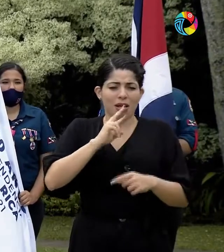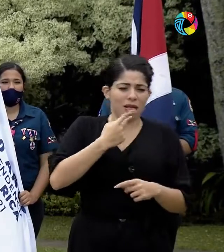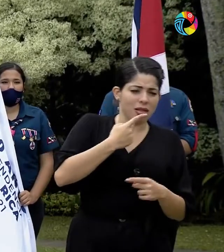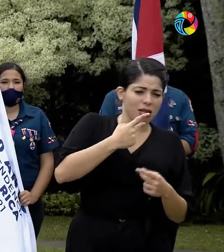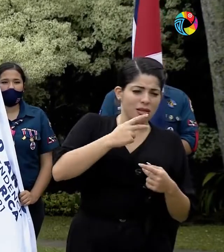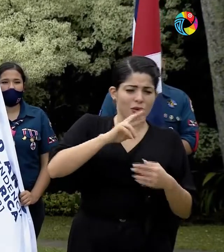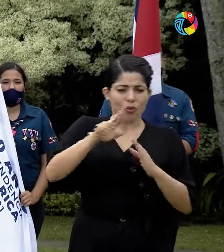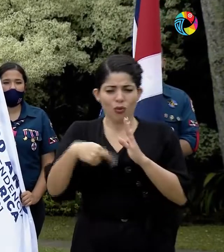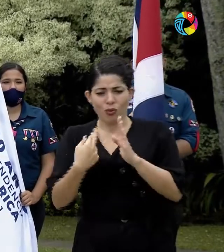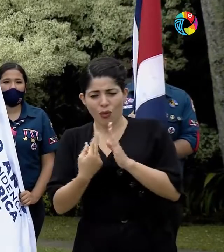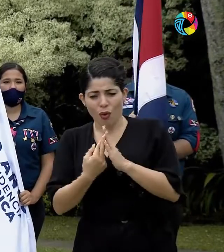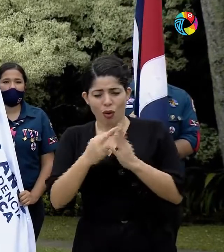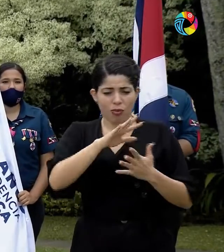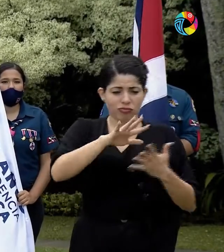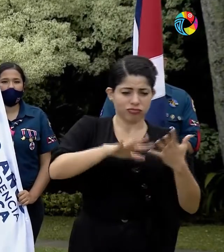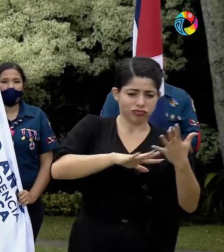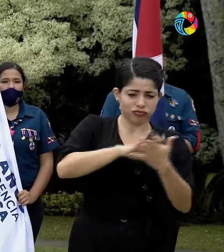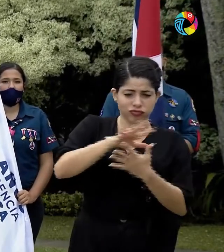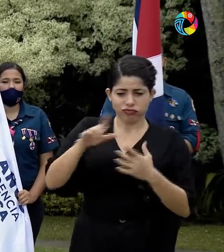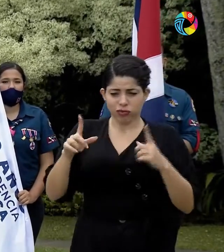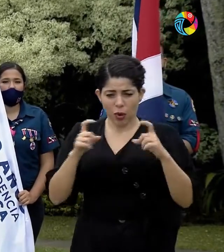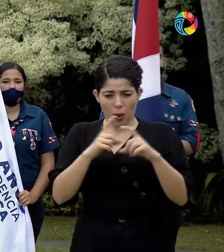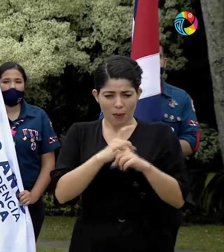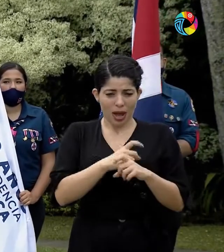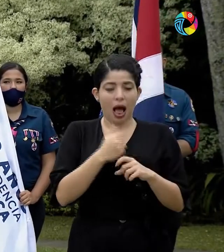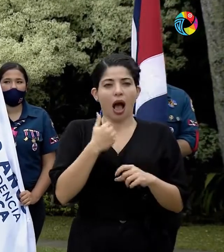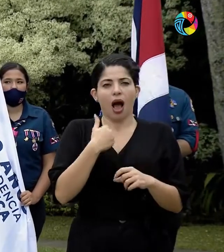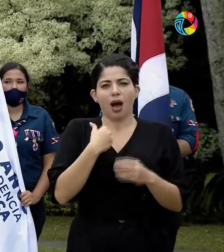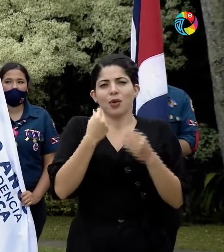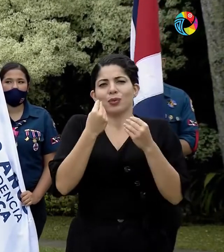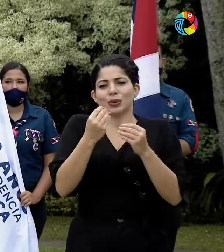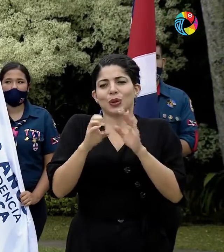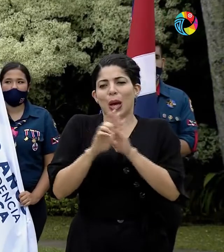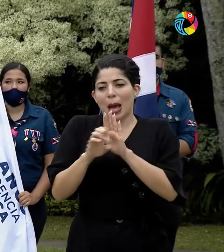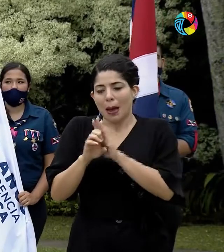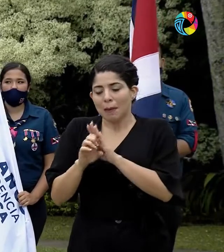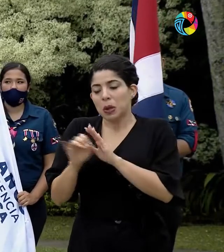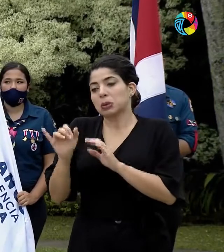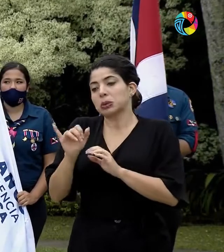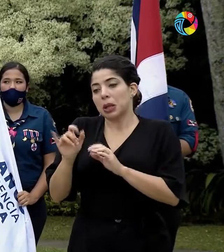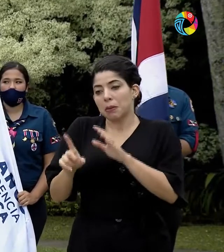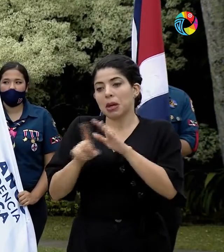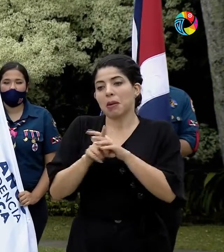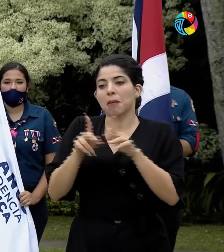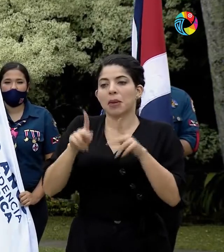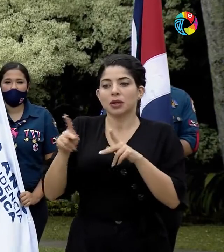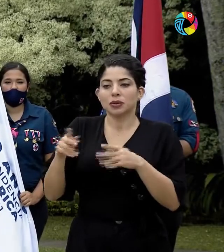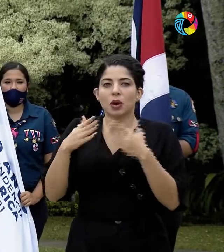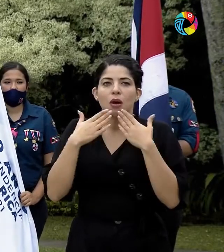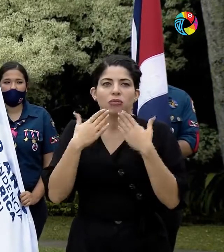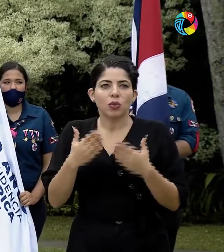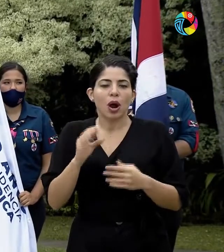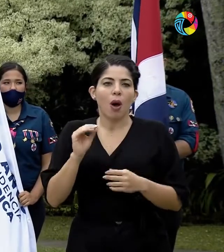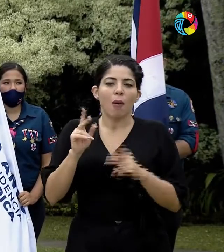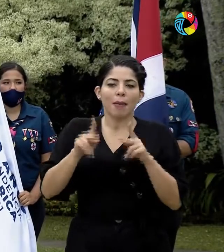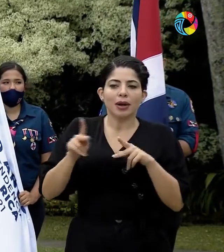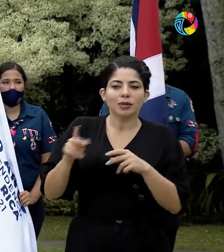y errores junto a grandes ejemplos de generosidad y amor.